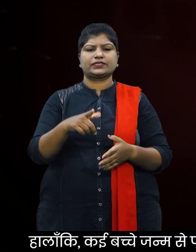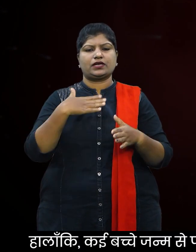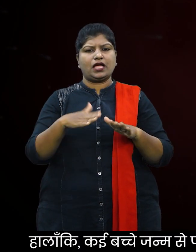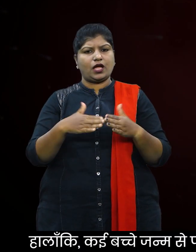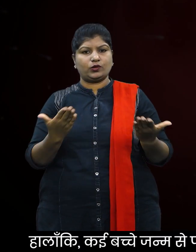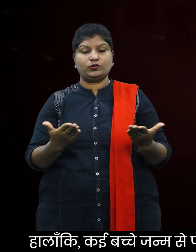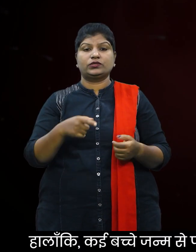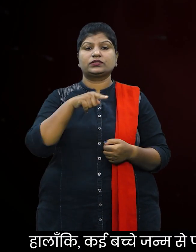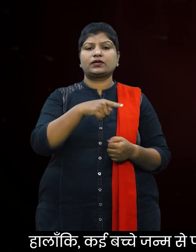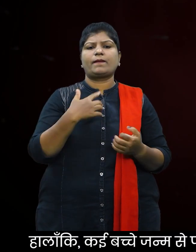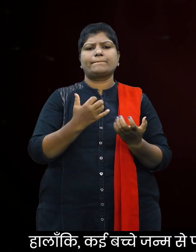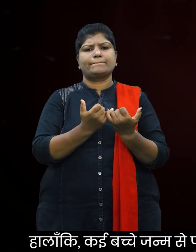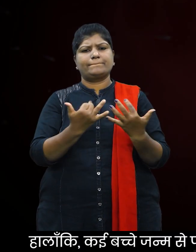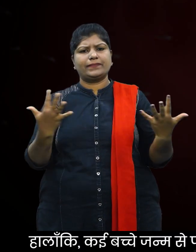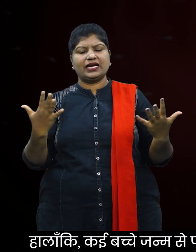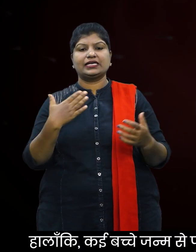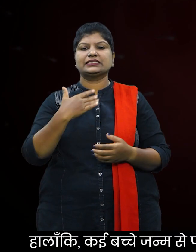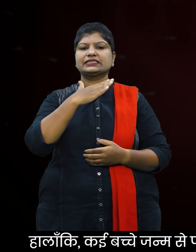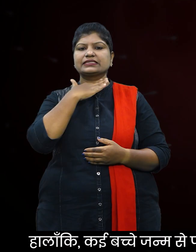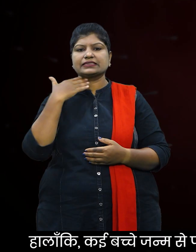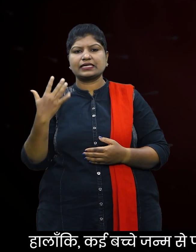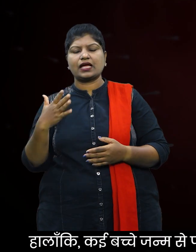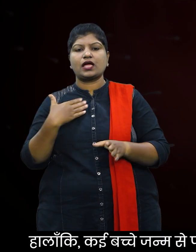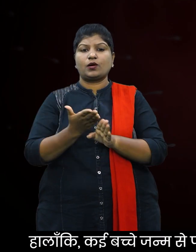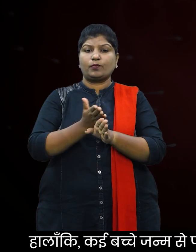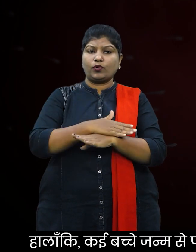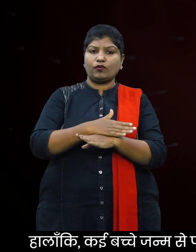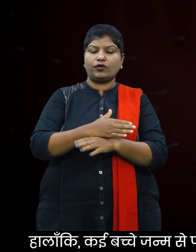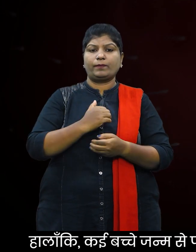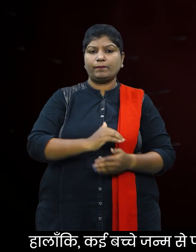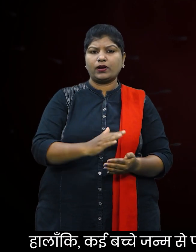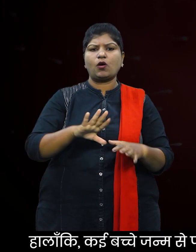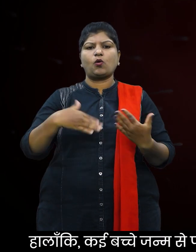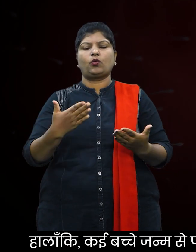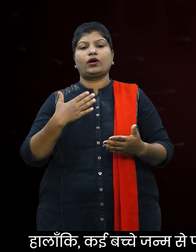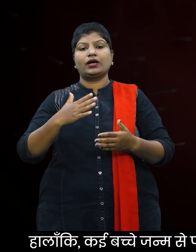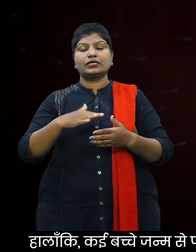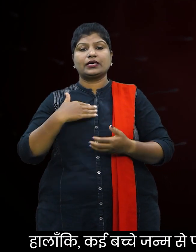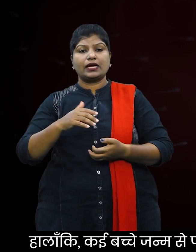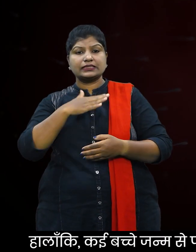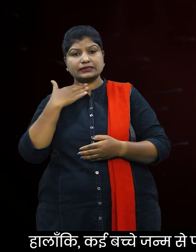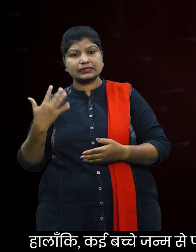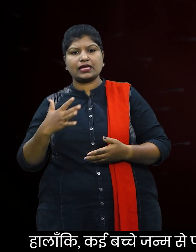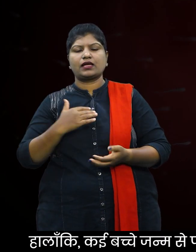हालांकि कई बच्चे जन्म से पहले ही मर जाते हैं या जन्म के तुरंत बाद मर जाते हैं।